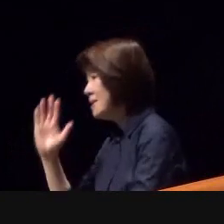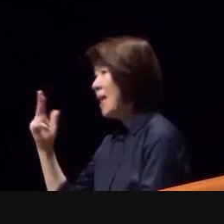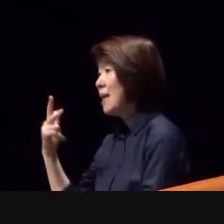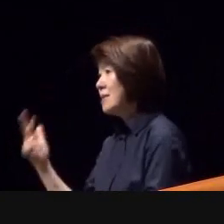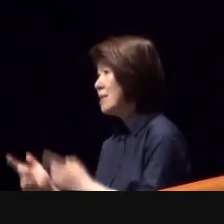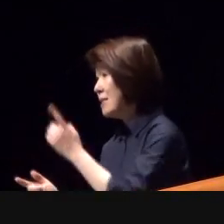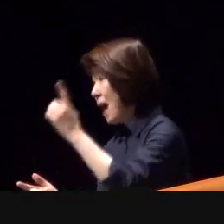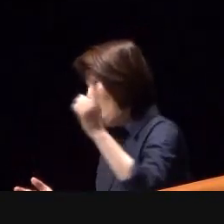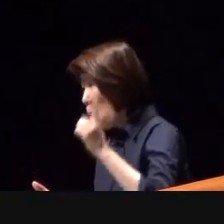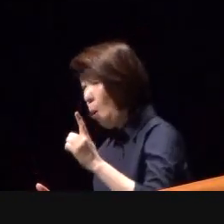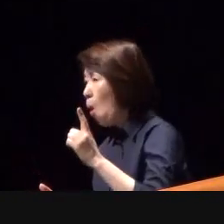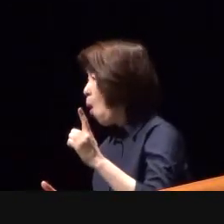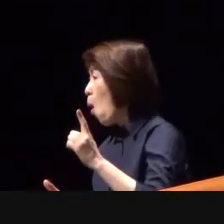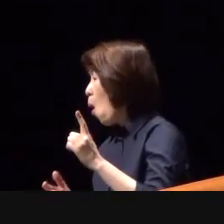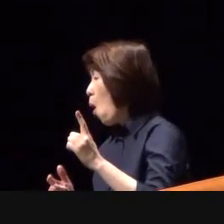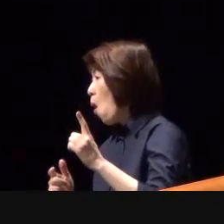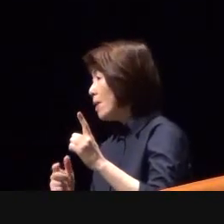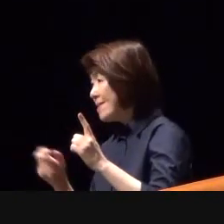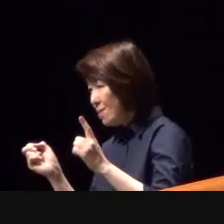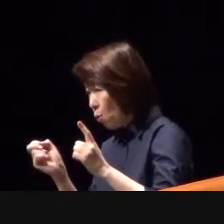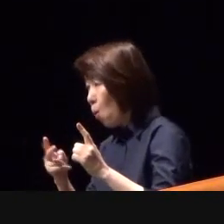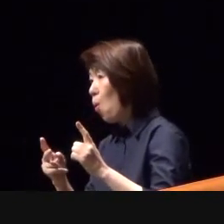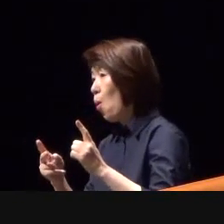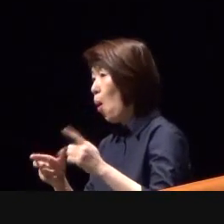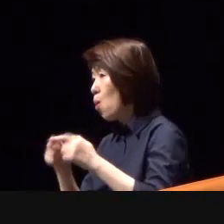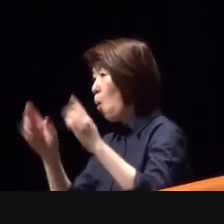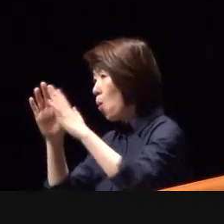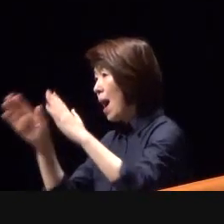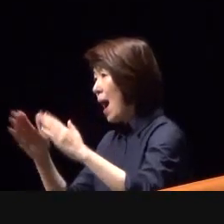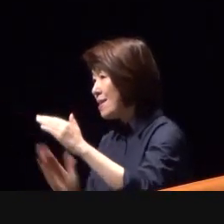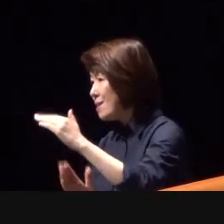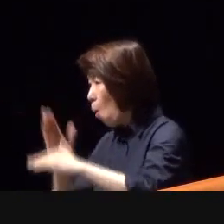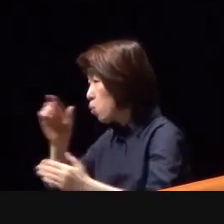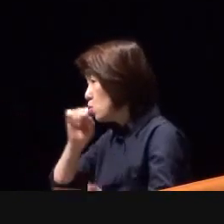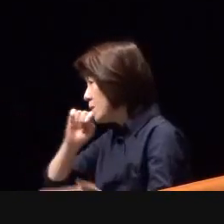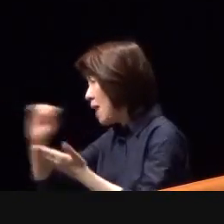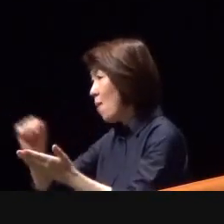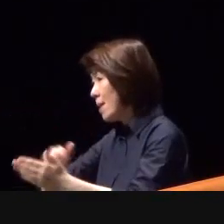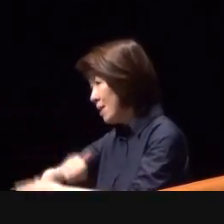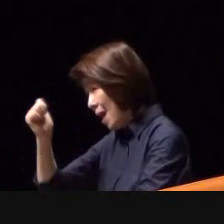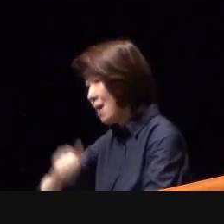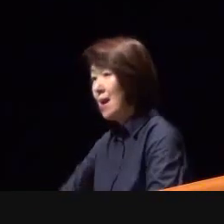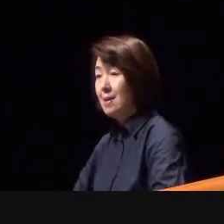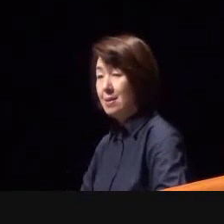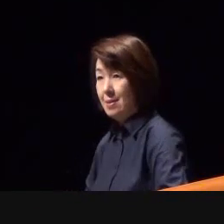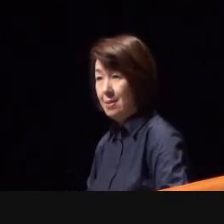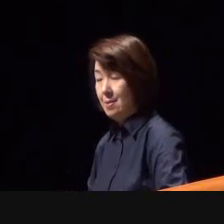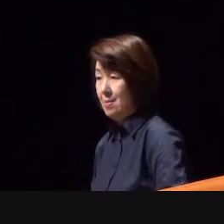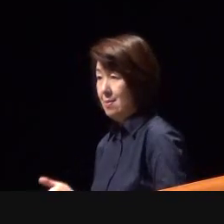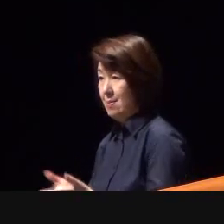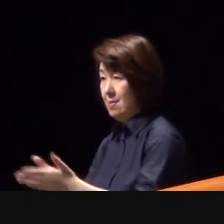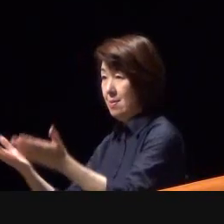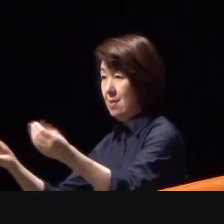を二度と再び国会に送ってはならない、訴えました。